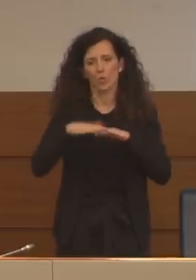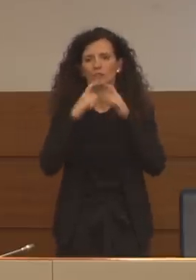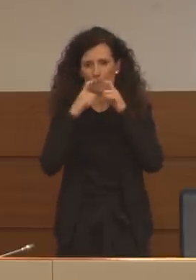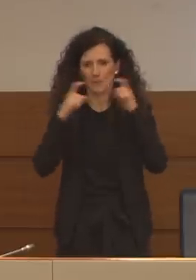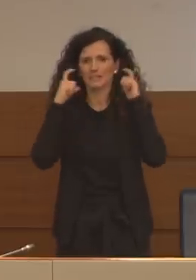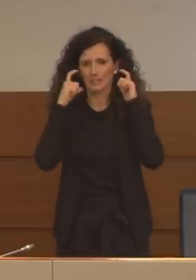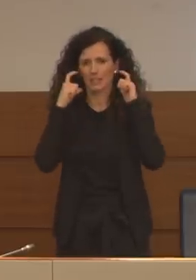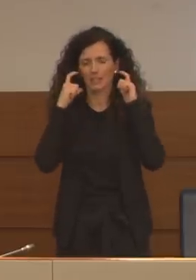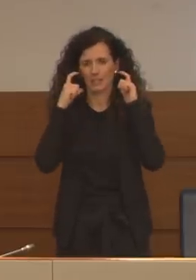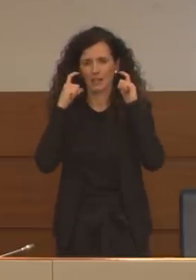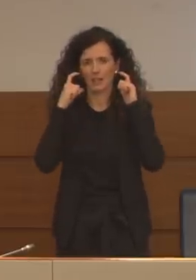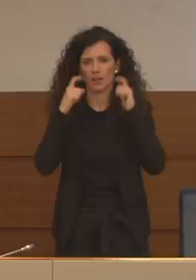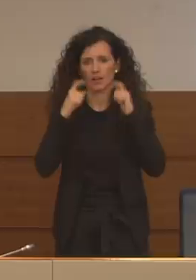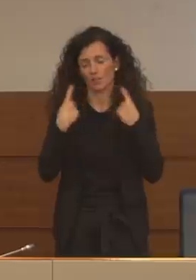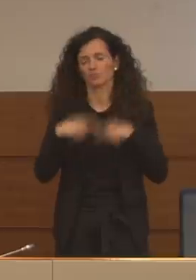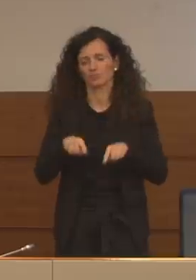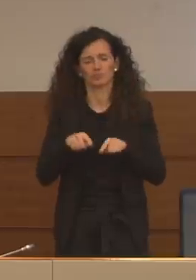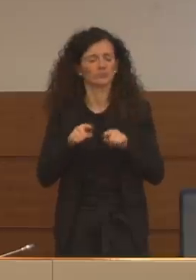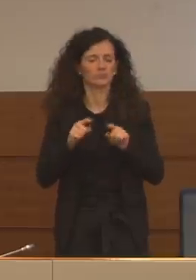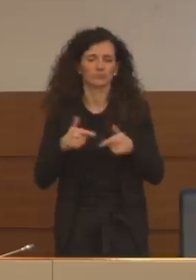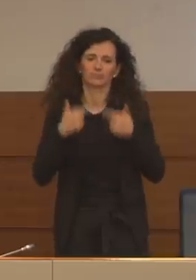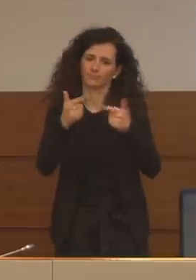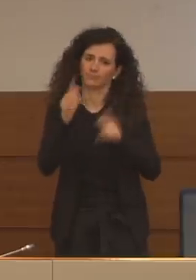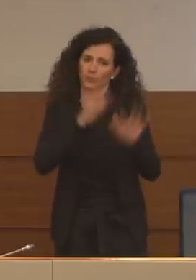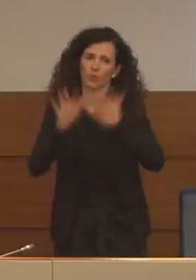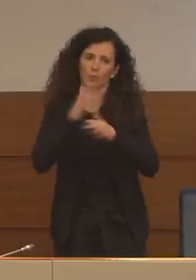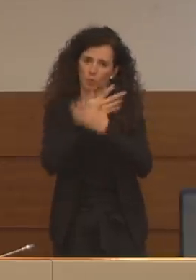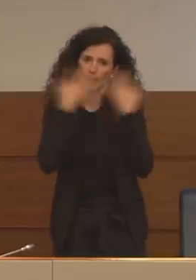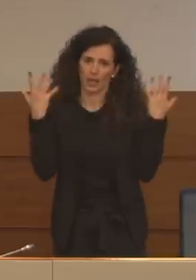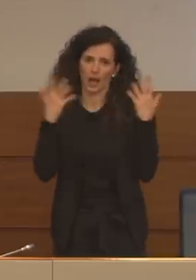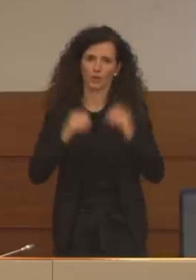questo bisogna essere chiari